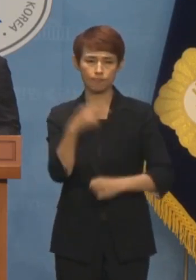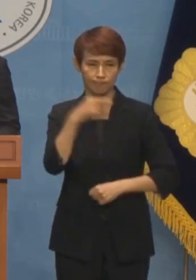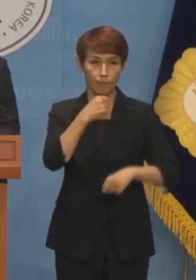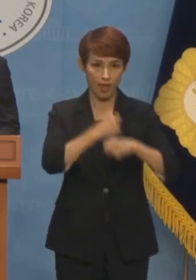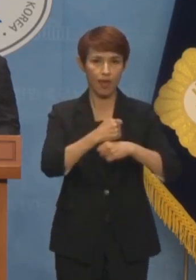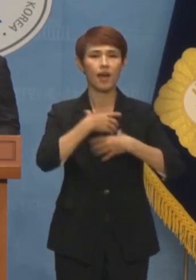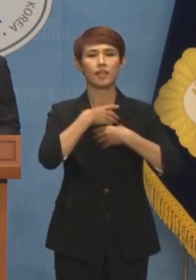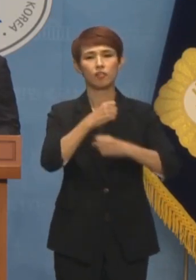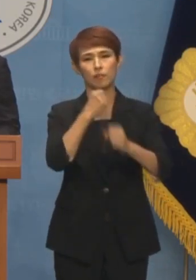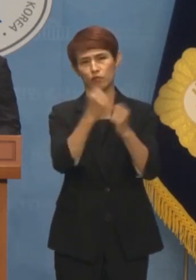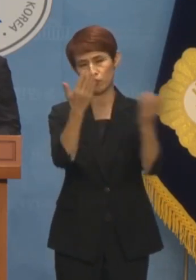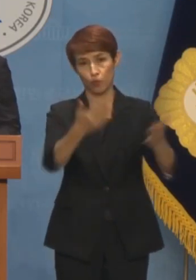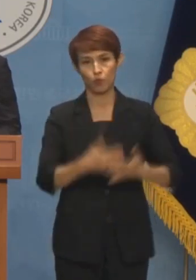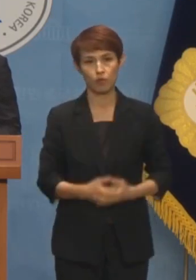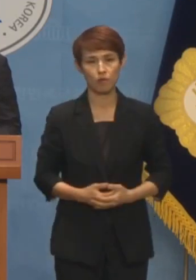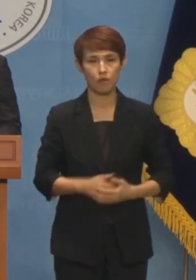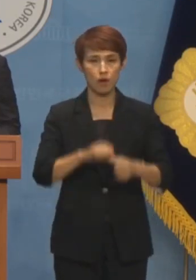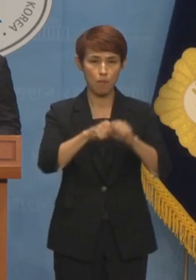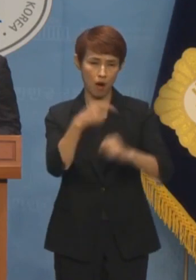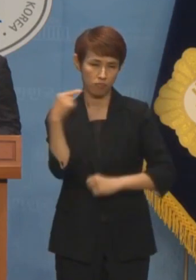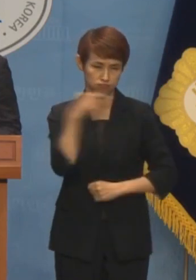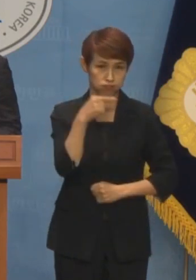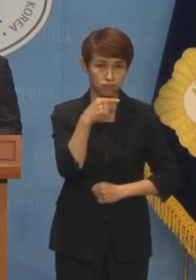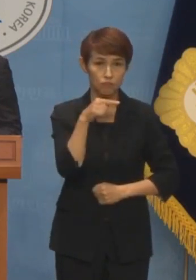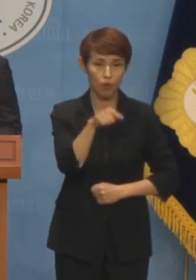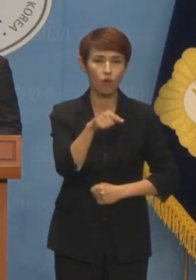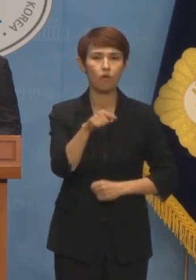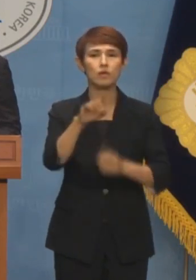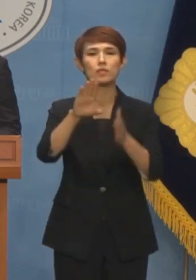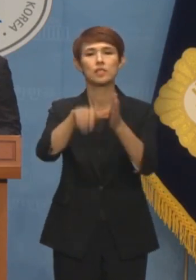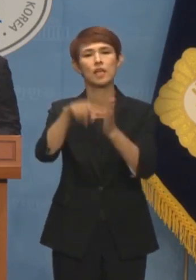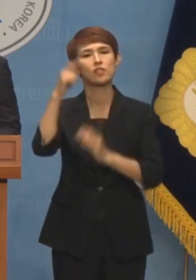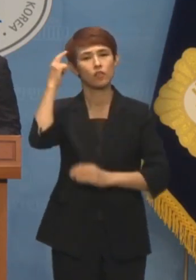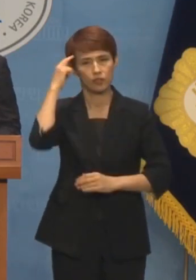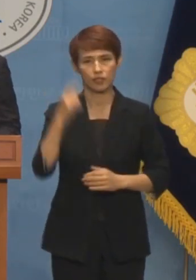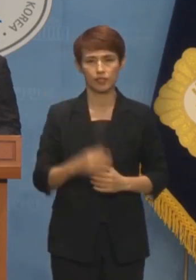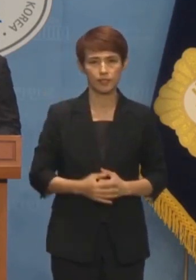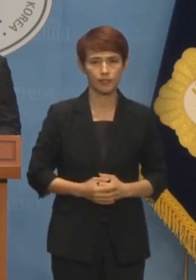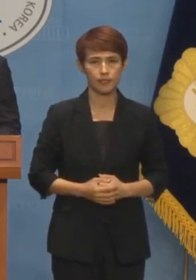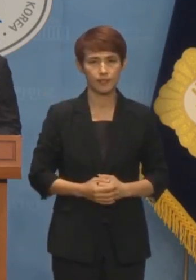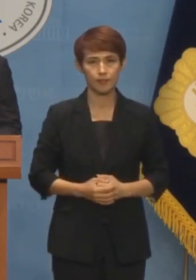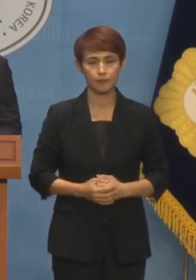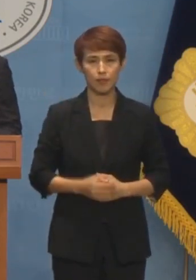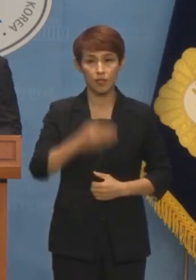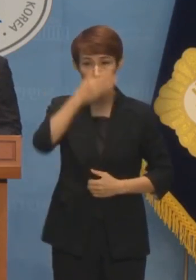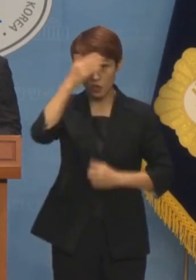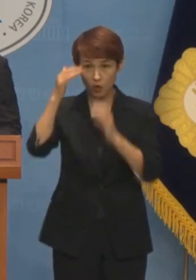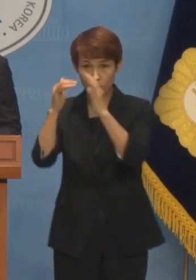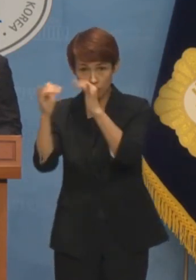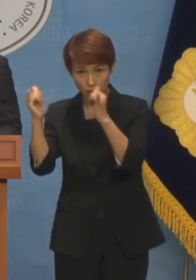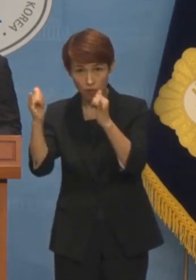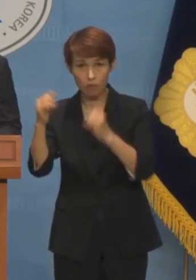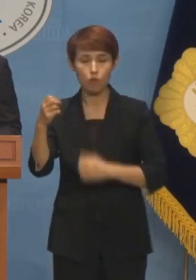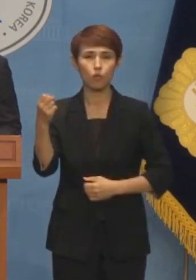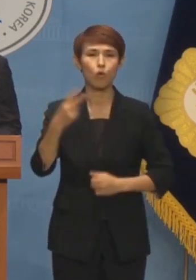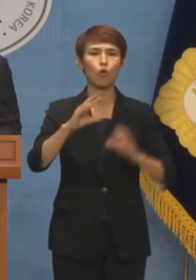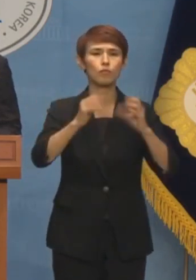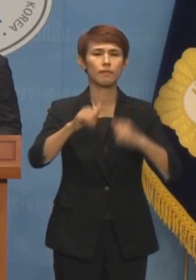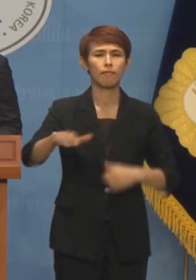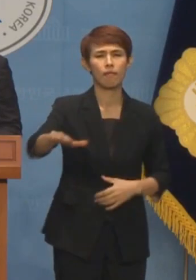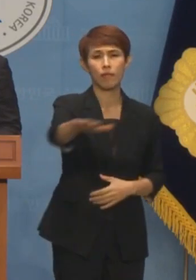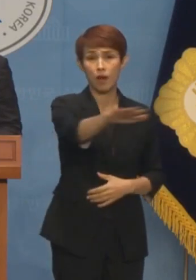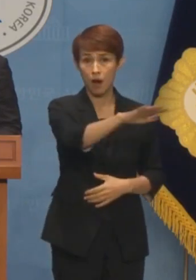안전하게입니다. 엄벌은 시대 정신으로 우리에게 다가왔습니다. 청년뿐만 아니라 국민